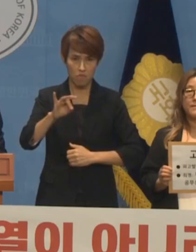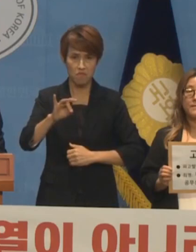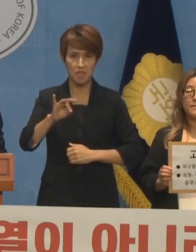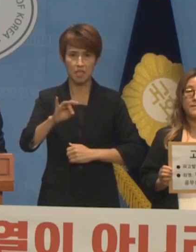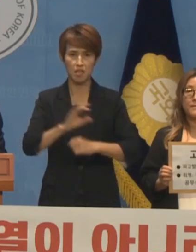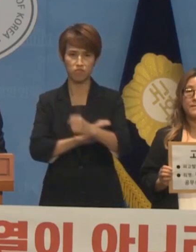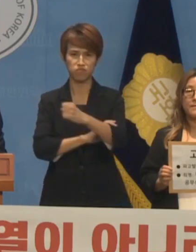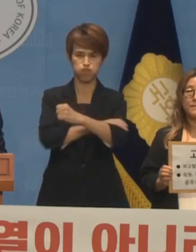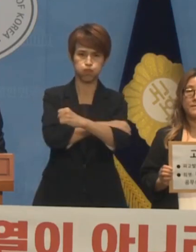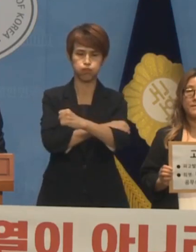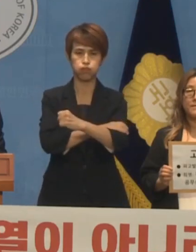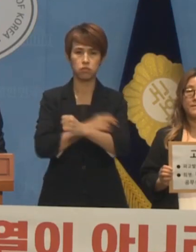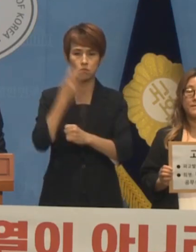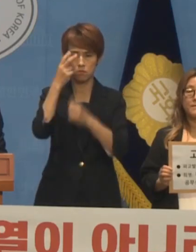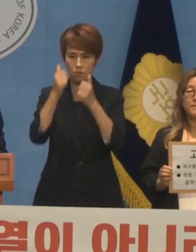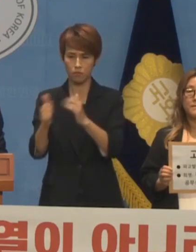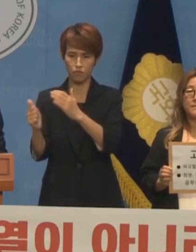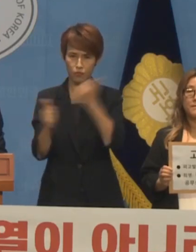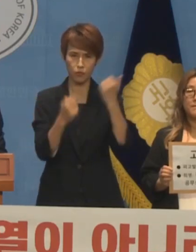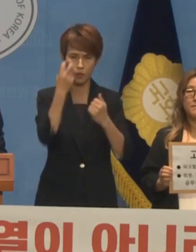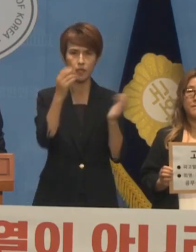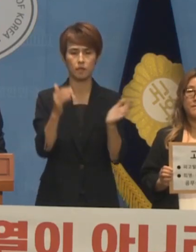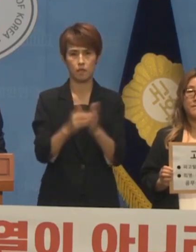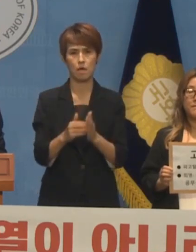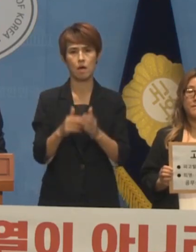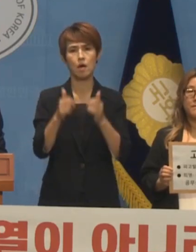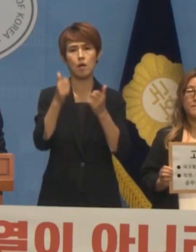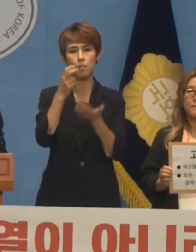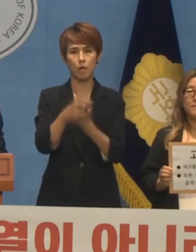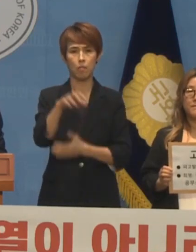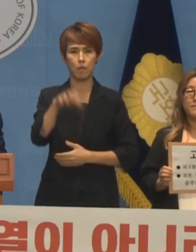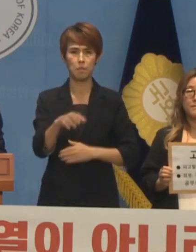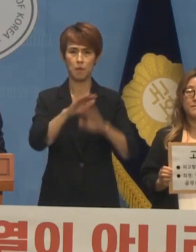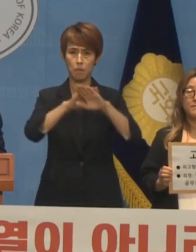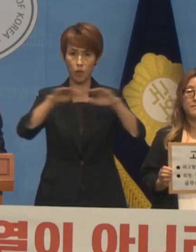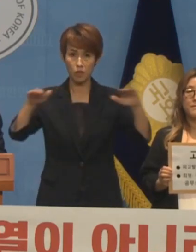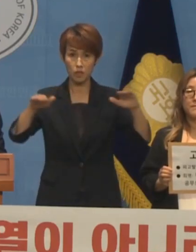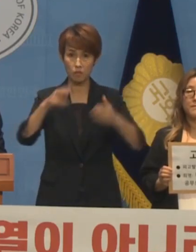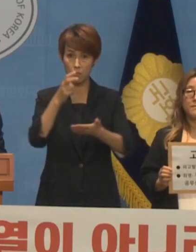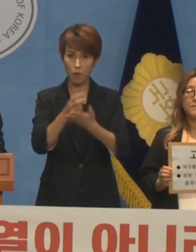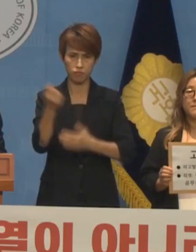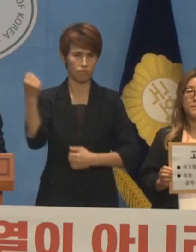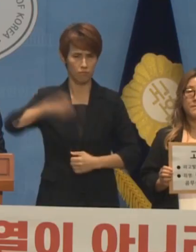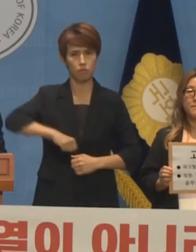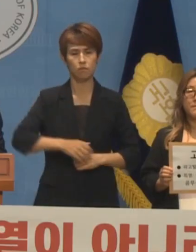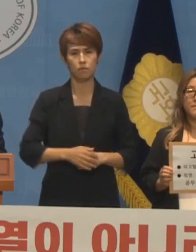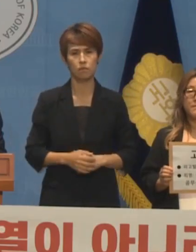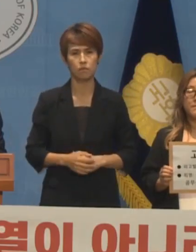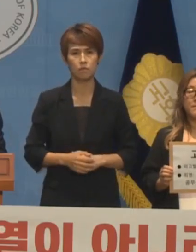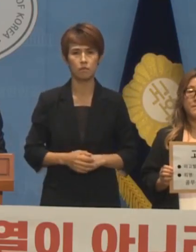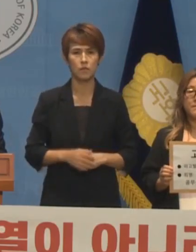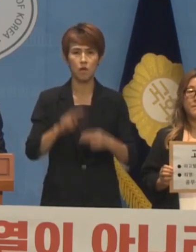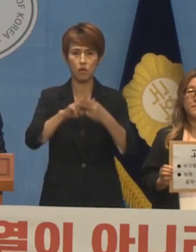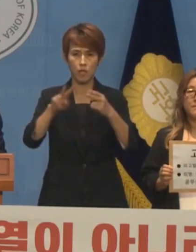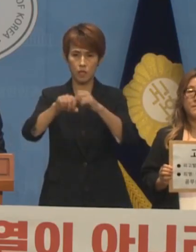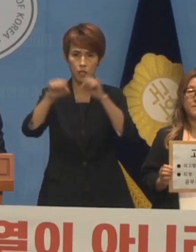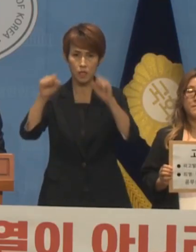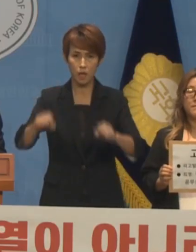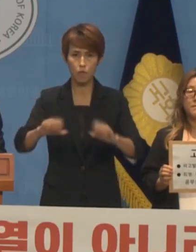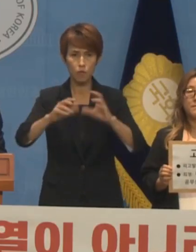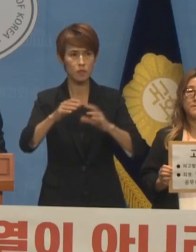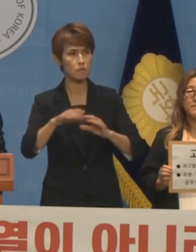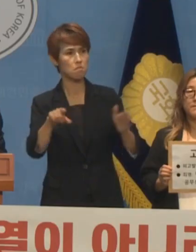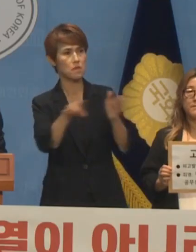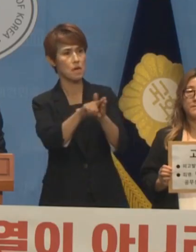황제 출장 조사를 받도록 하여 법 앞에 평등이라는 헌법 규정을 무력화시키고 형사사법 시스템에 대한 국민의